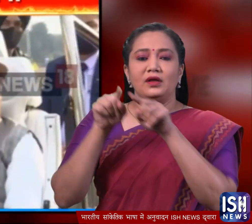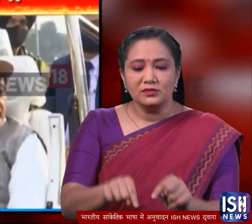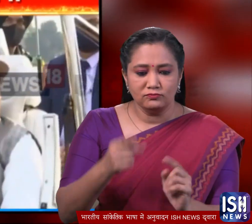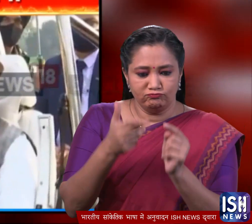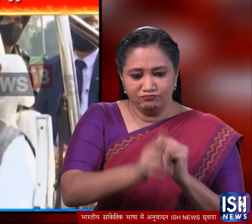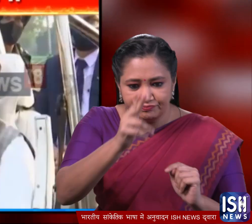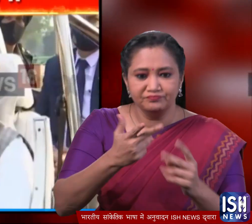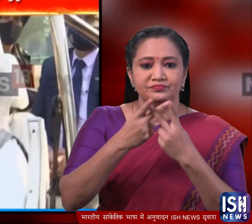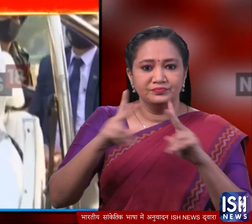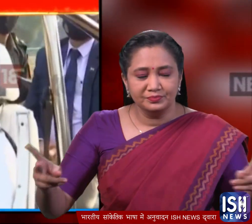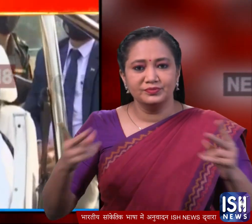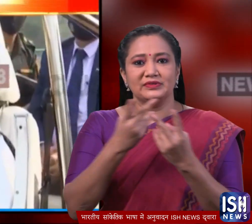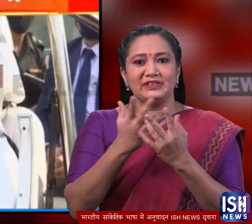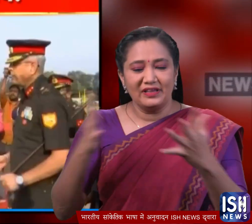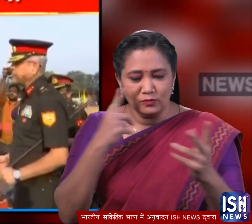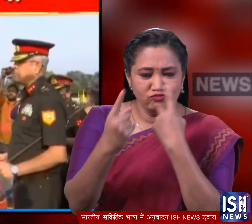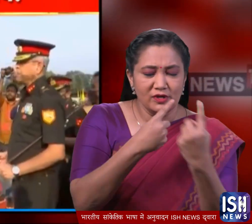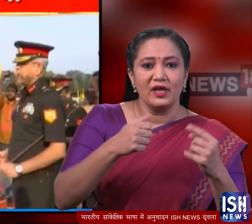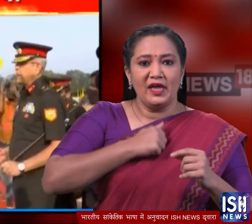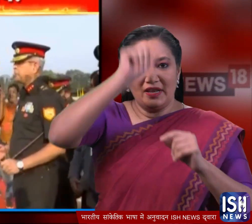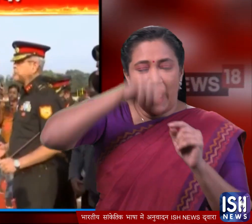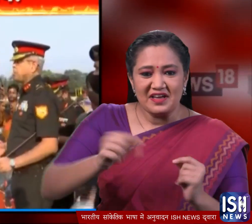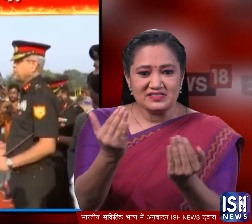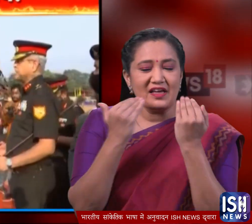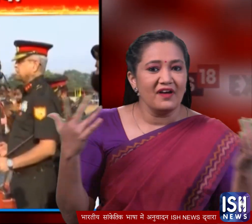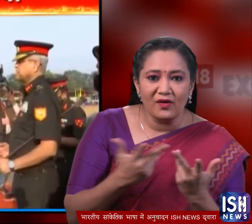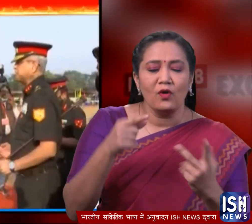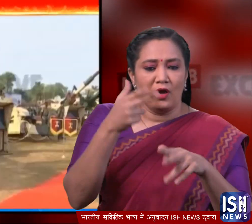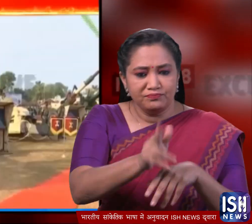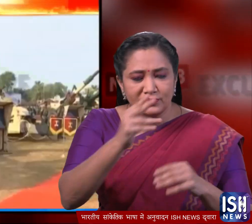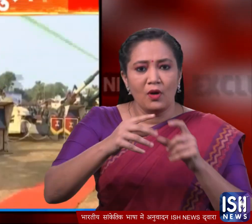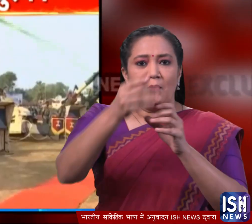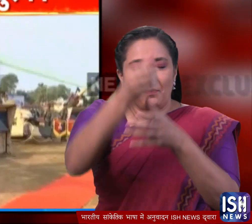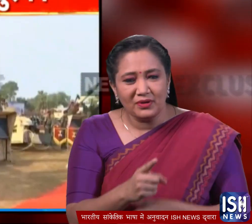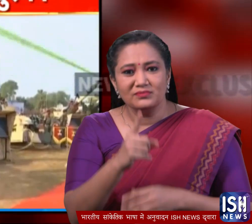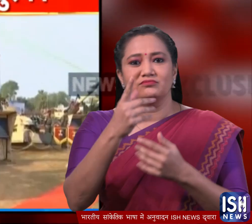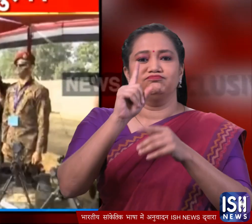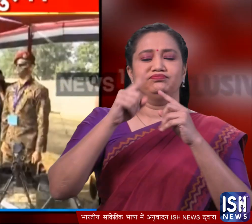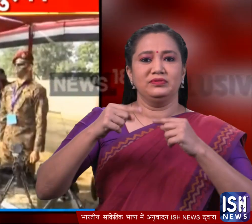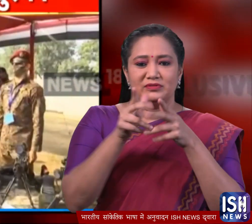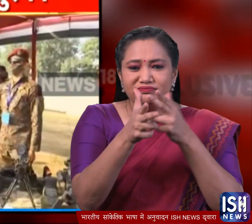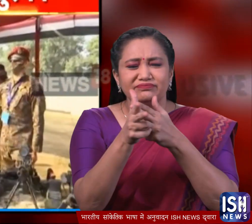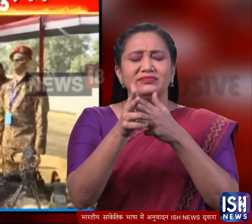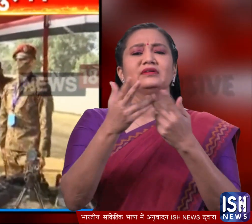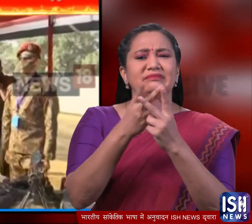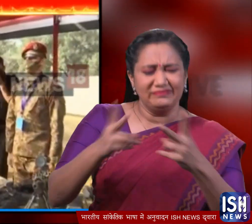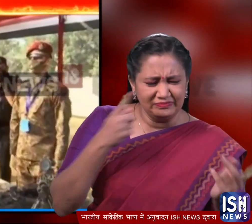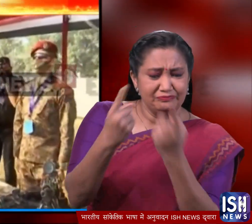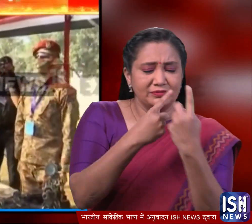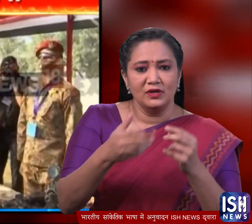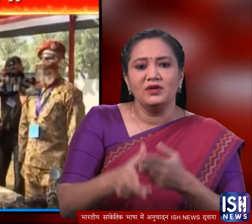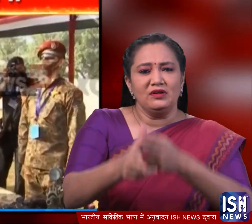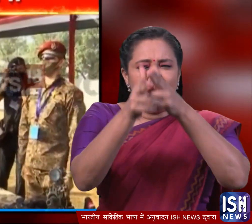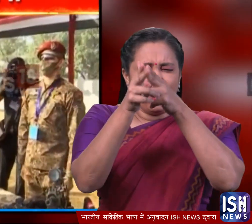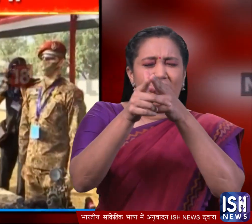पहुंचे हथियारों की प्रदर्शनी देखने, जहां उन्होंने भारत की सुरक्षा के लिए बनाए गए हथियार जैसे कि तोप, टैंकर और मशीन गन देखी। रक्षा मंत्री